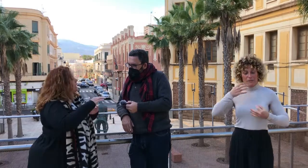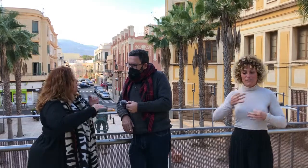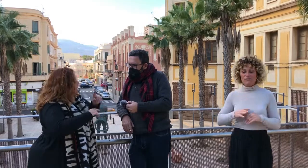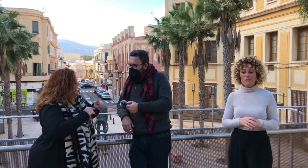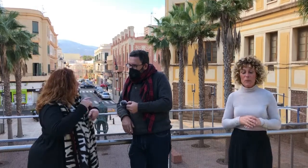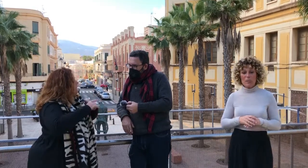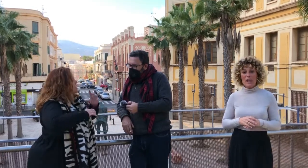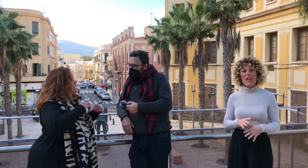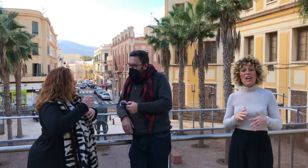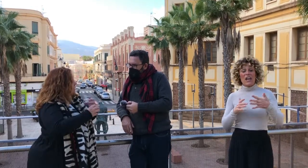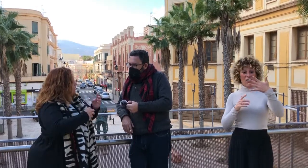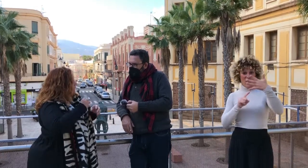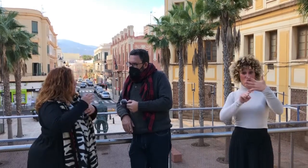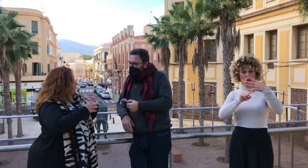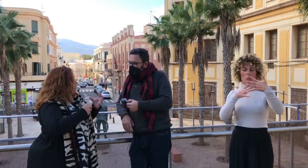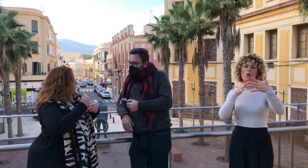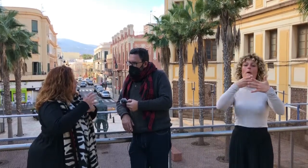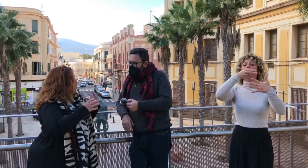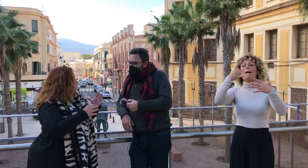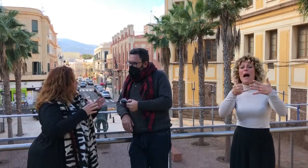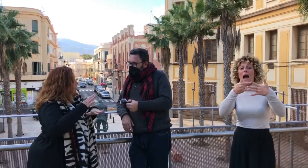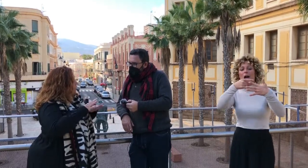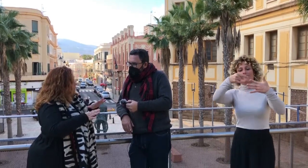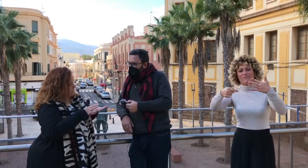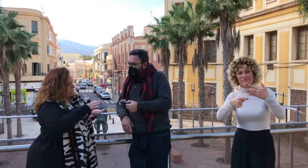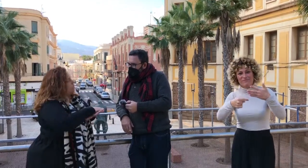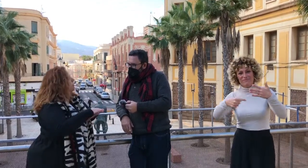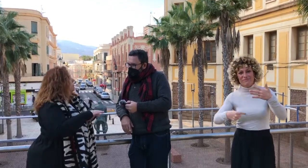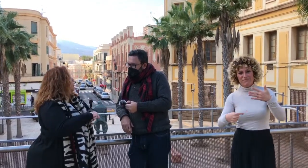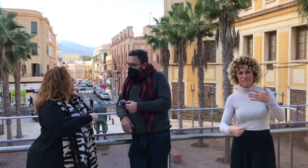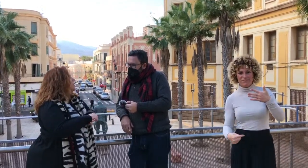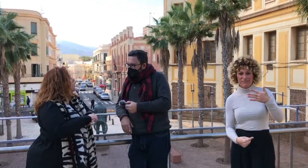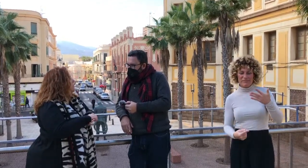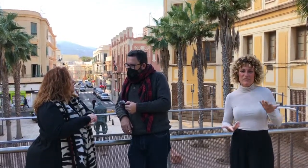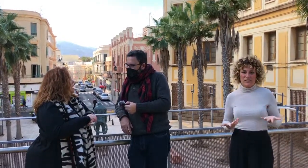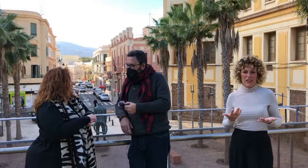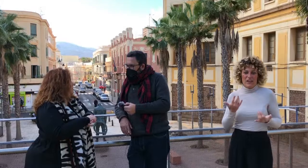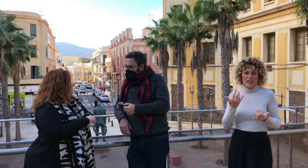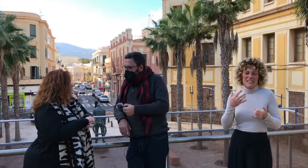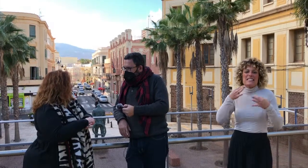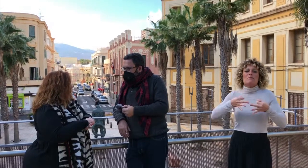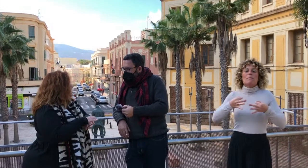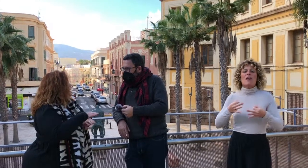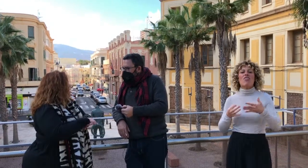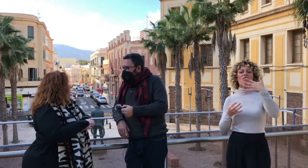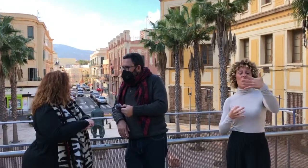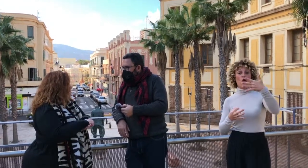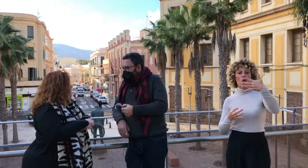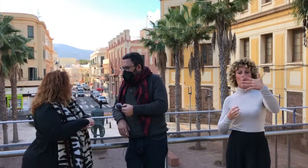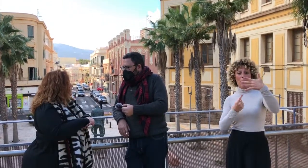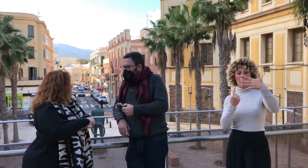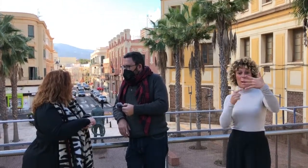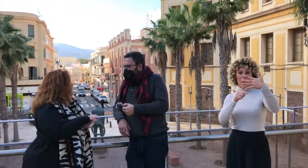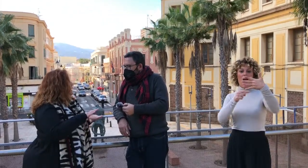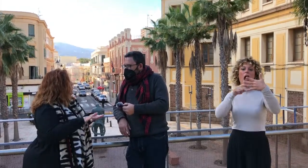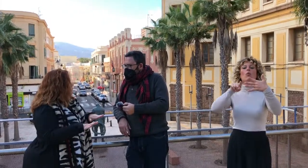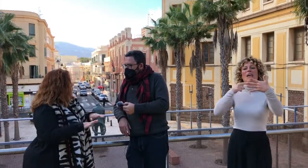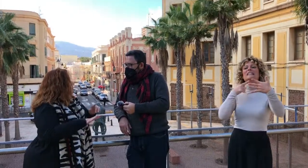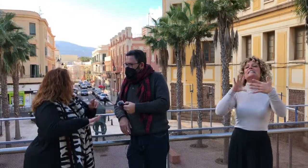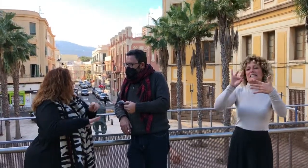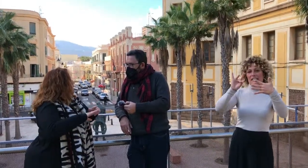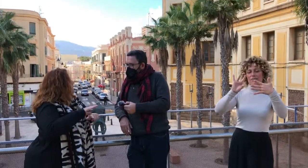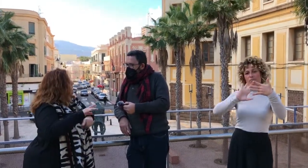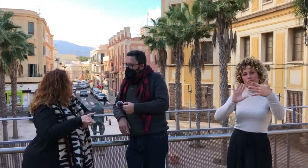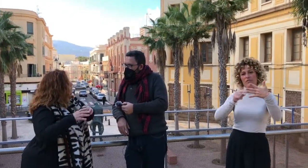veces están de baja, se convierte luego en un poco, o sea, no las 5 primeras siempre dicen que sí, algunas que rechazan,